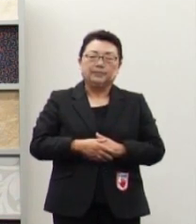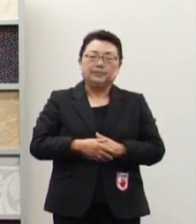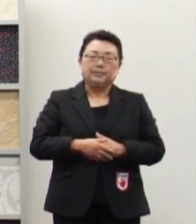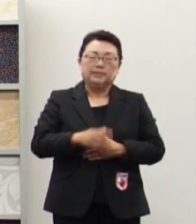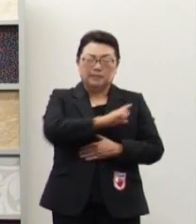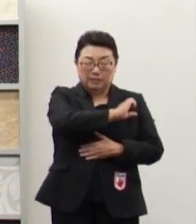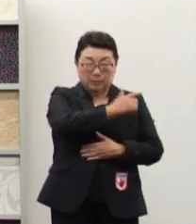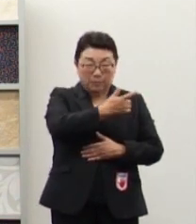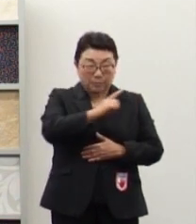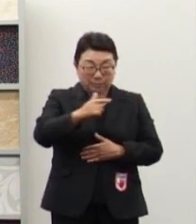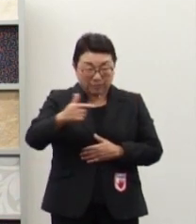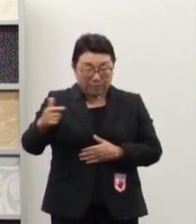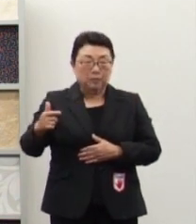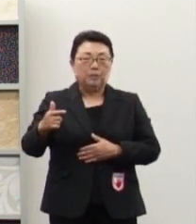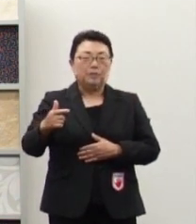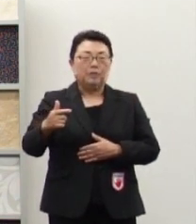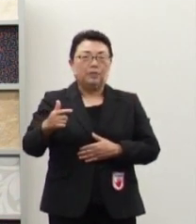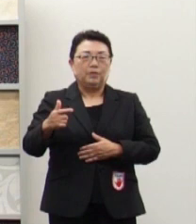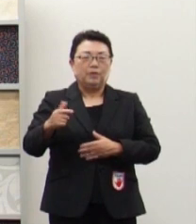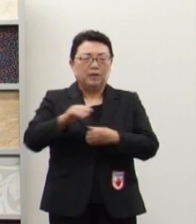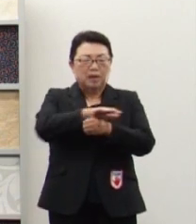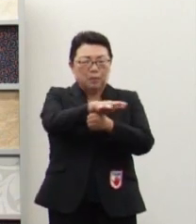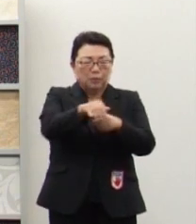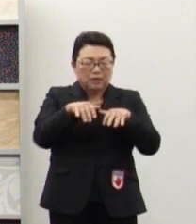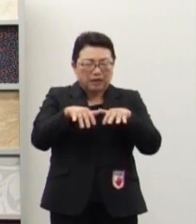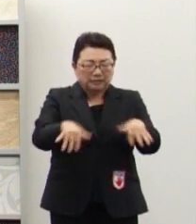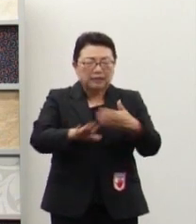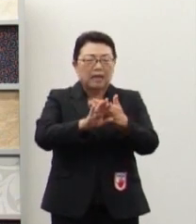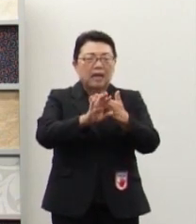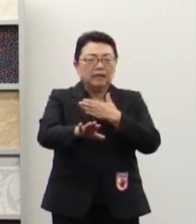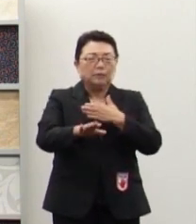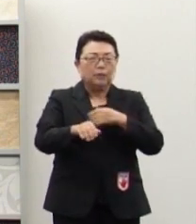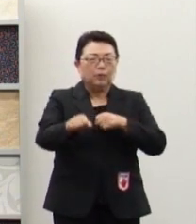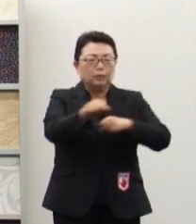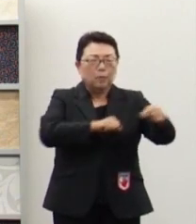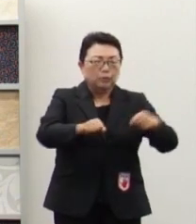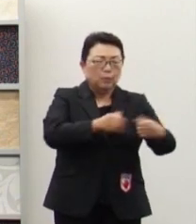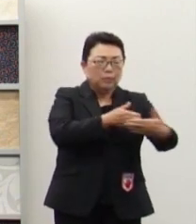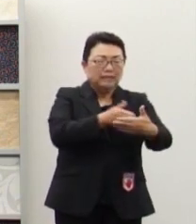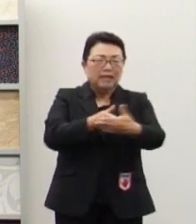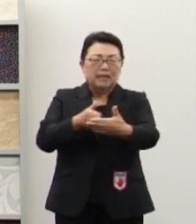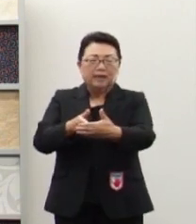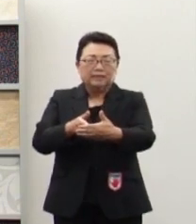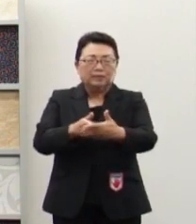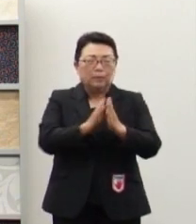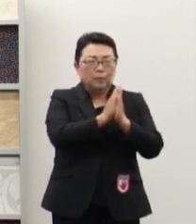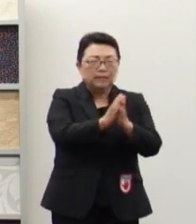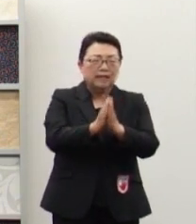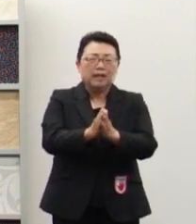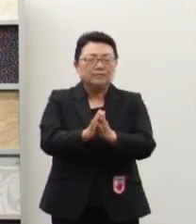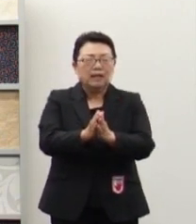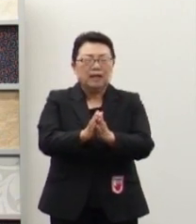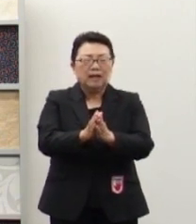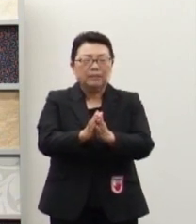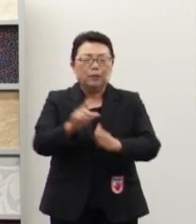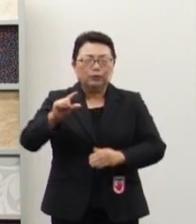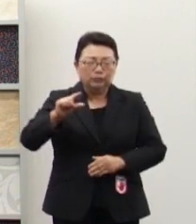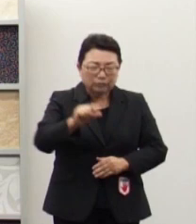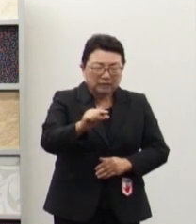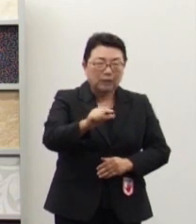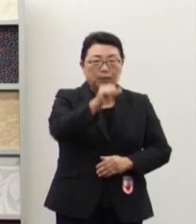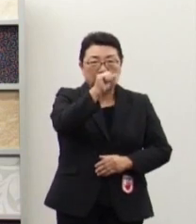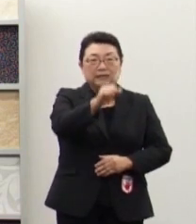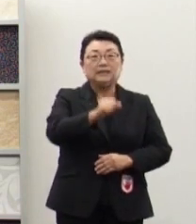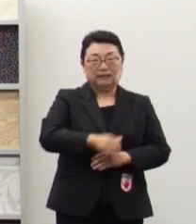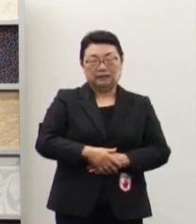もろもろのこのコロナに関するその行動制約的なお願いというものは、少ない方がいい、こういう状況になっていると思